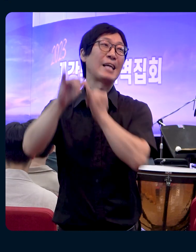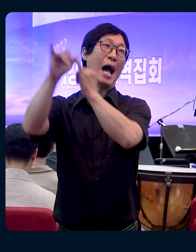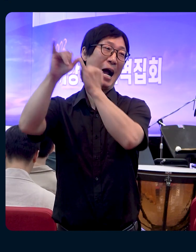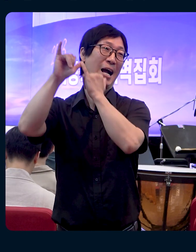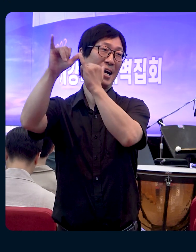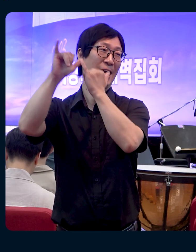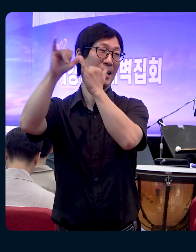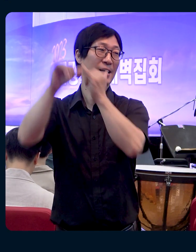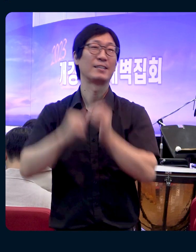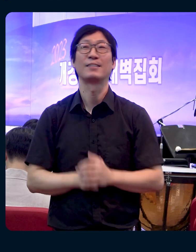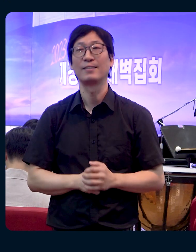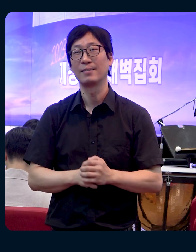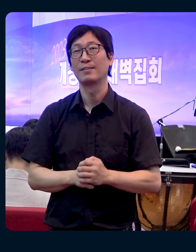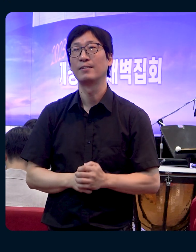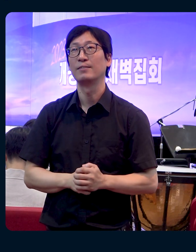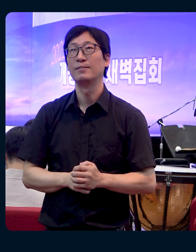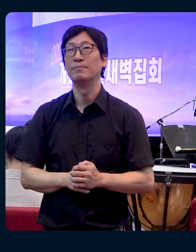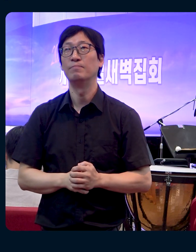여러분,